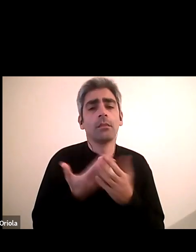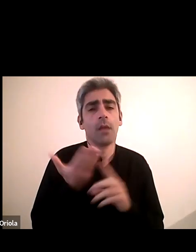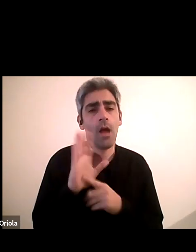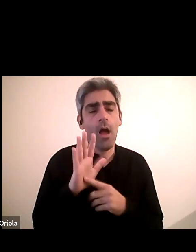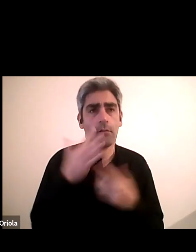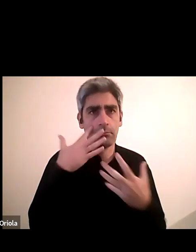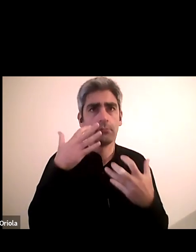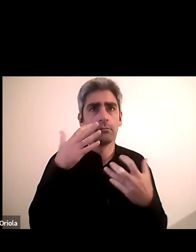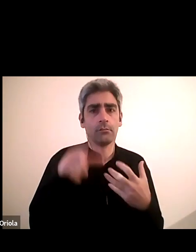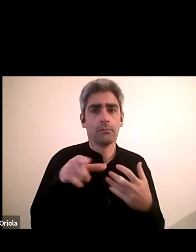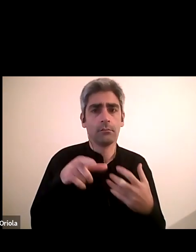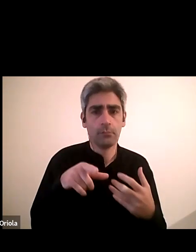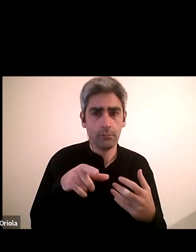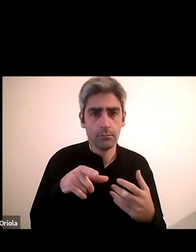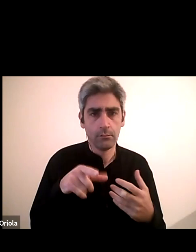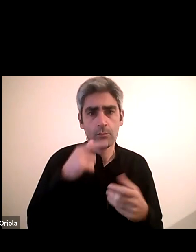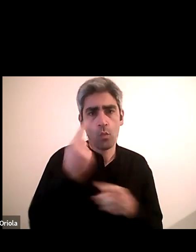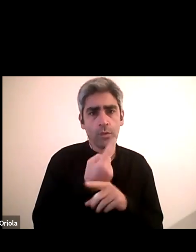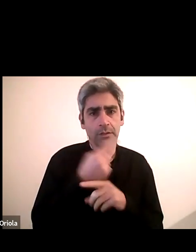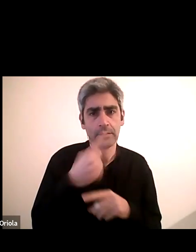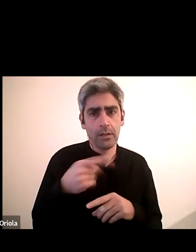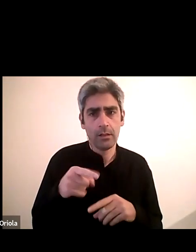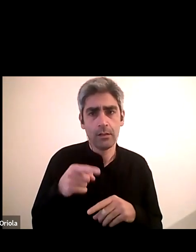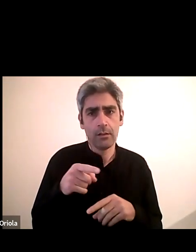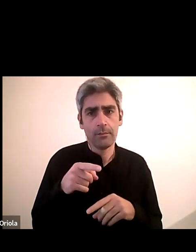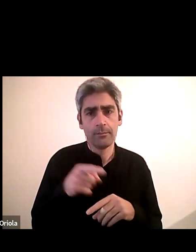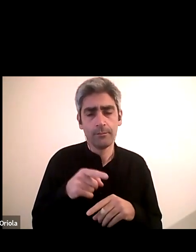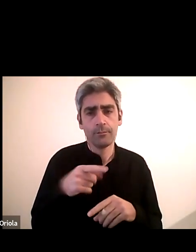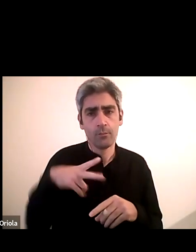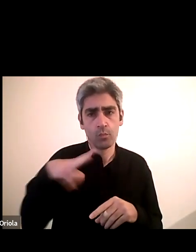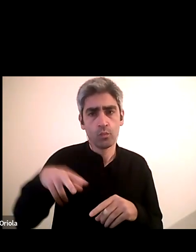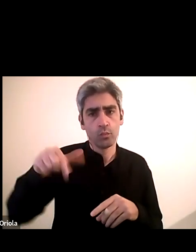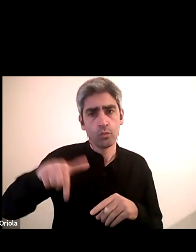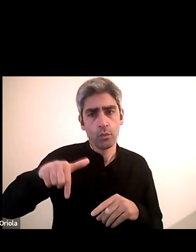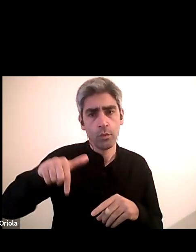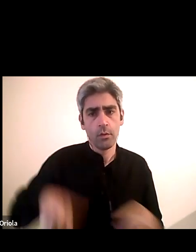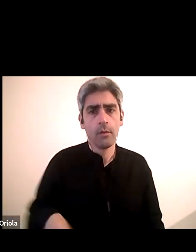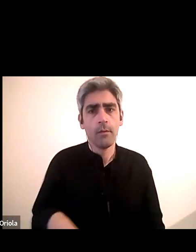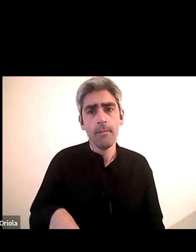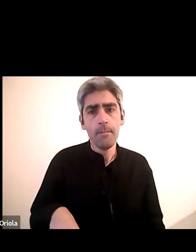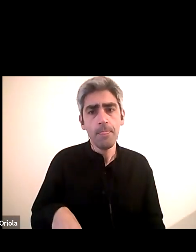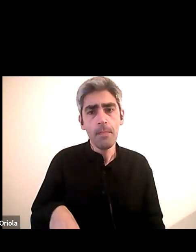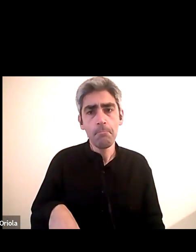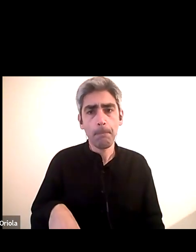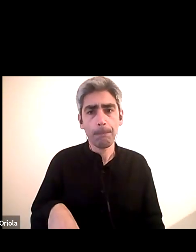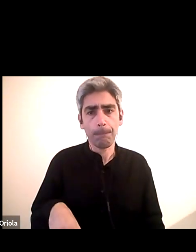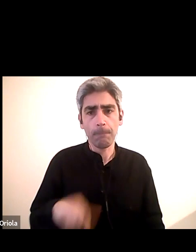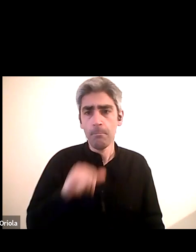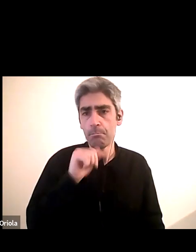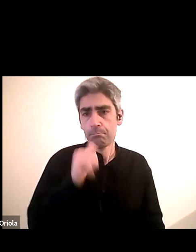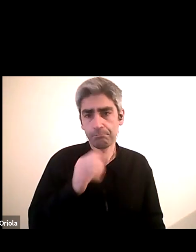impacto que as coisas têm, que é, em Portugal não morre